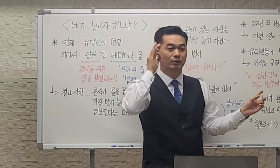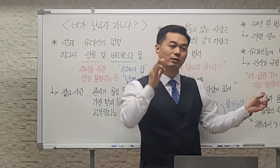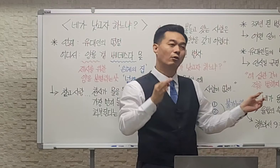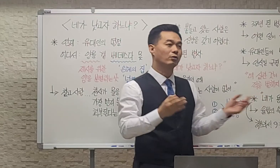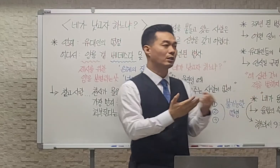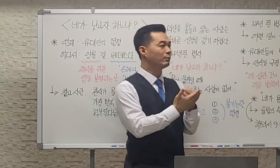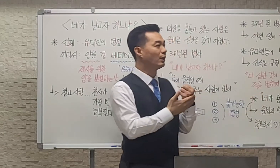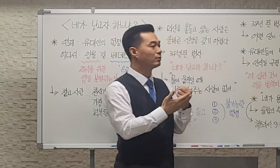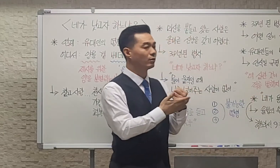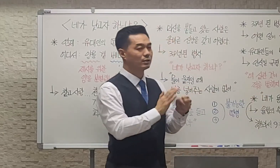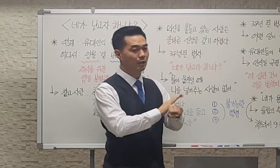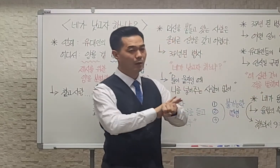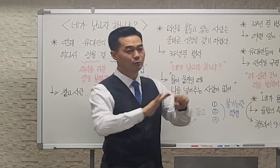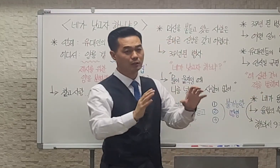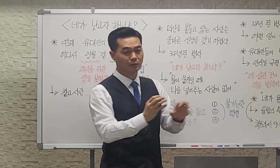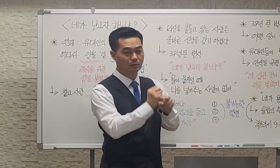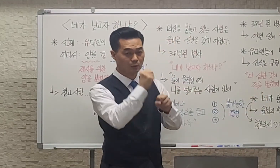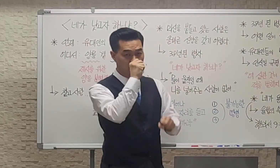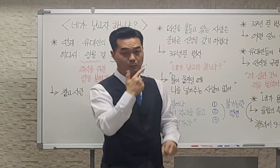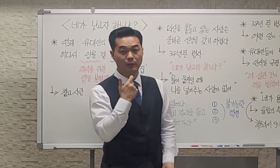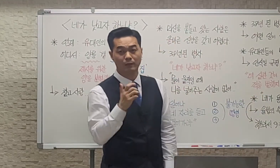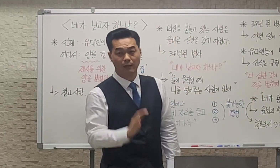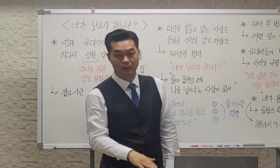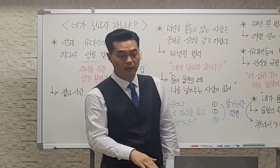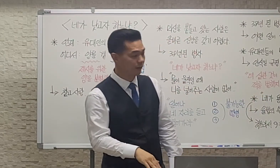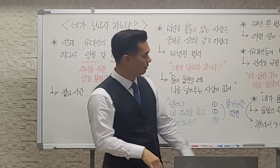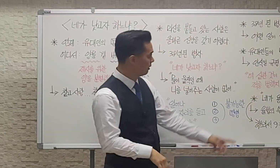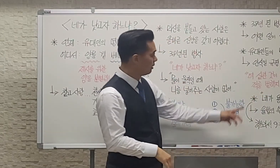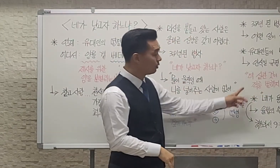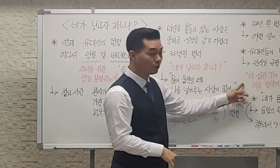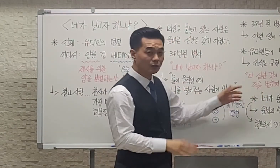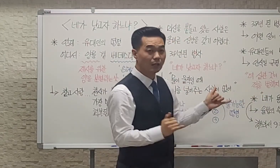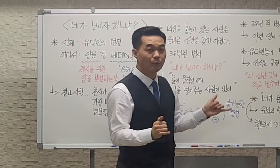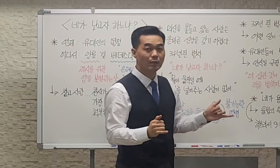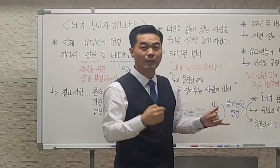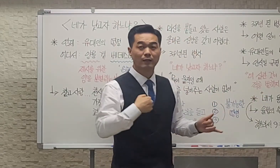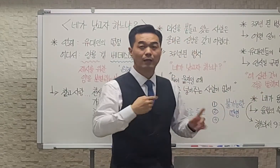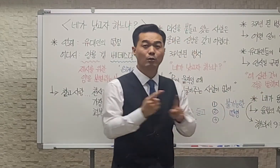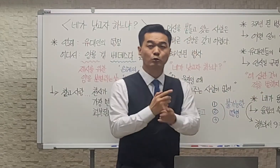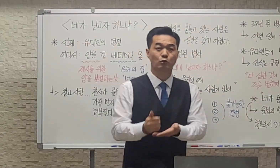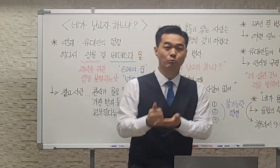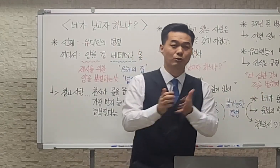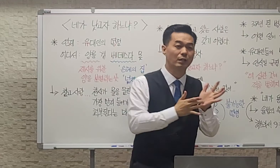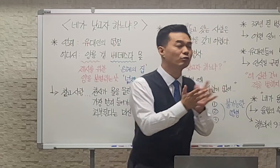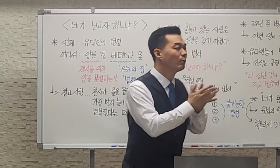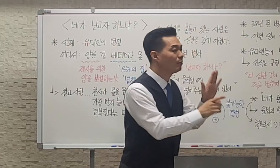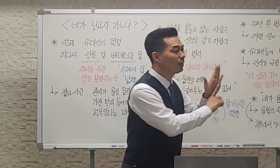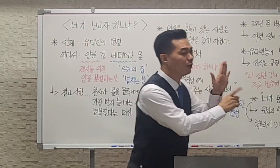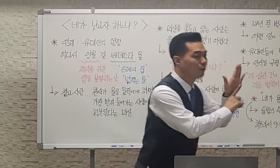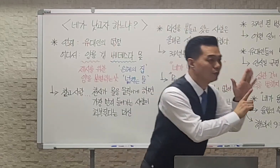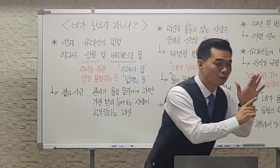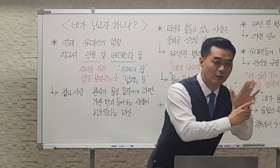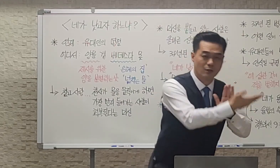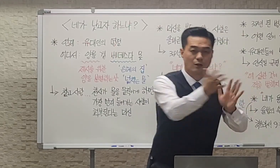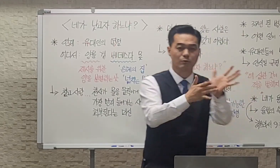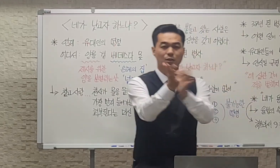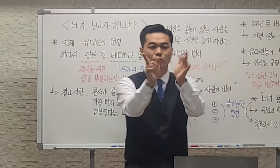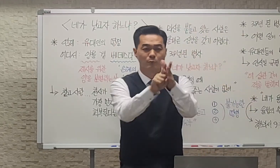근데 여기서 참 은혜스럽게 잘 마무리가 됐으면 좋을 뻔했는데 여기서 이 사람이 나를 고쳐준 분은 예수님입니다. 여러분 예수를 믿고